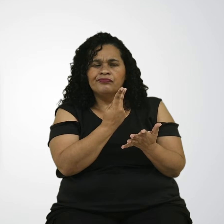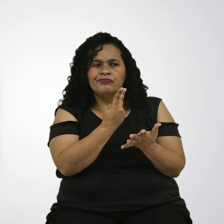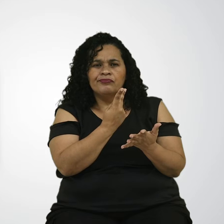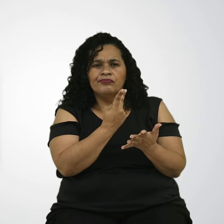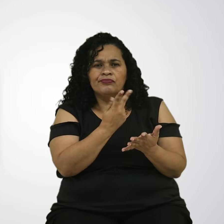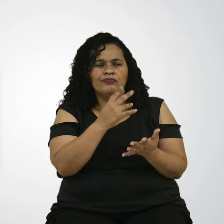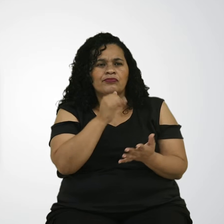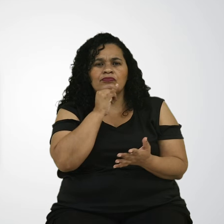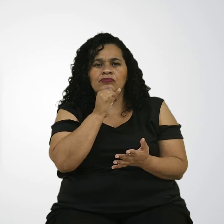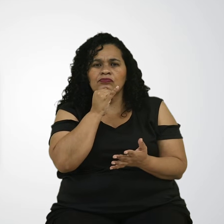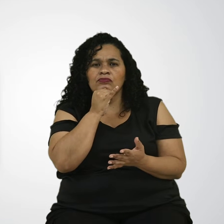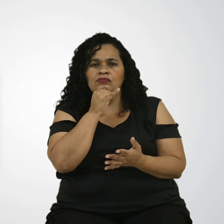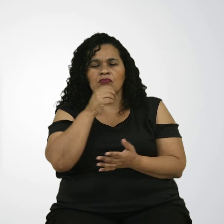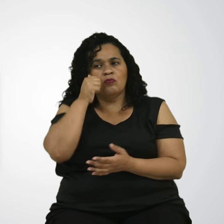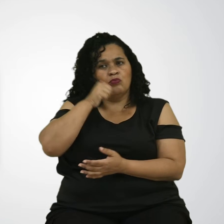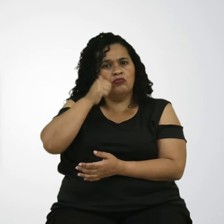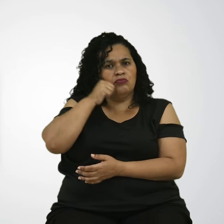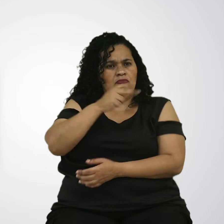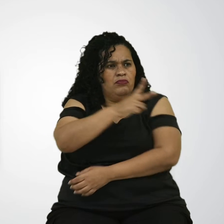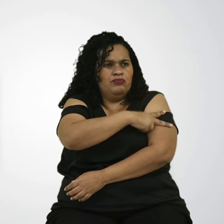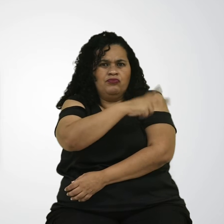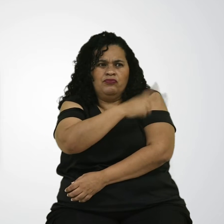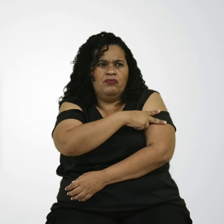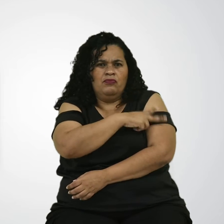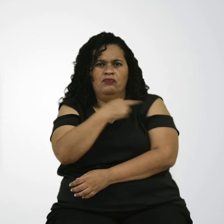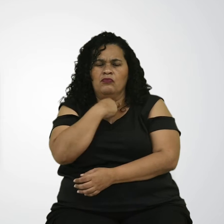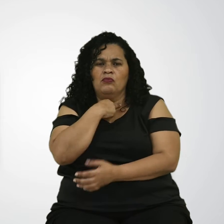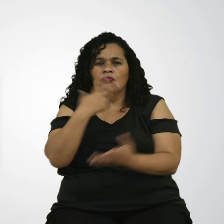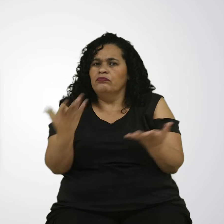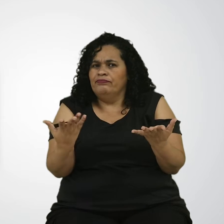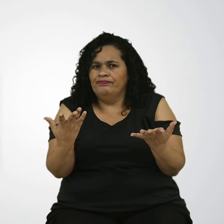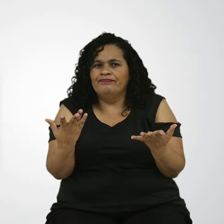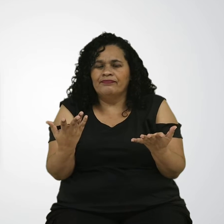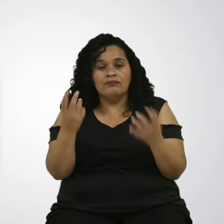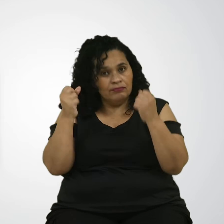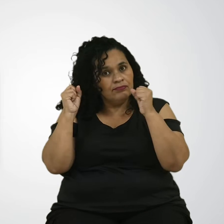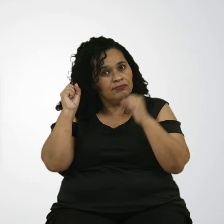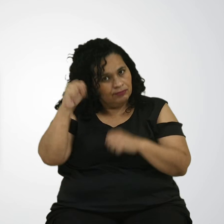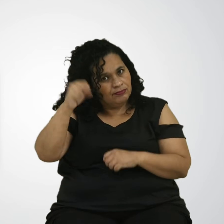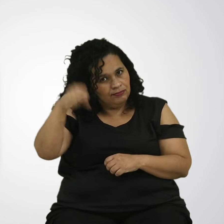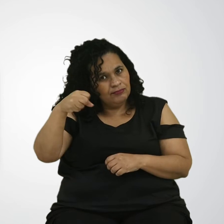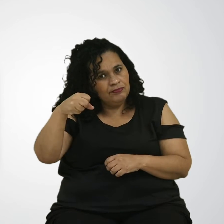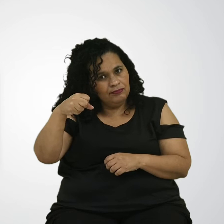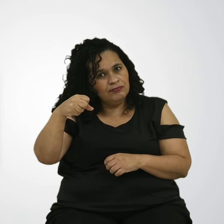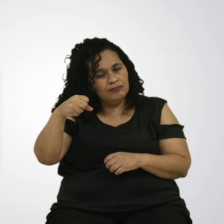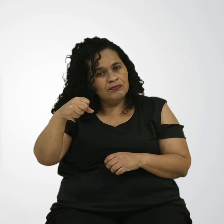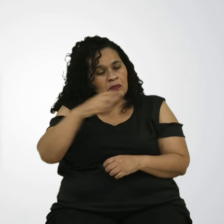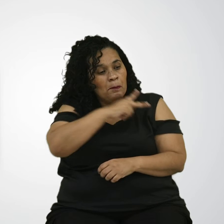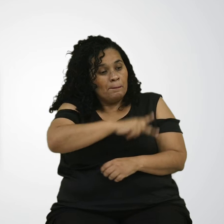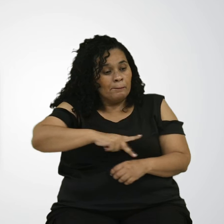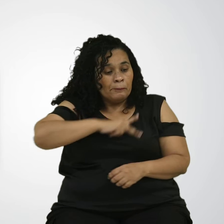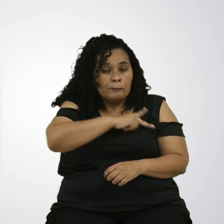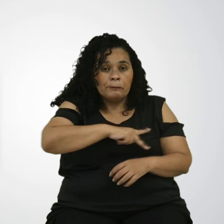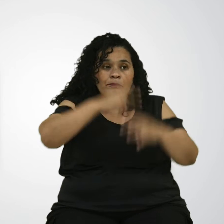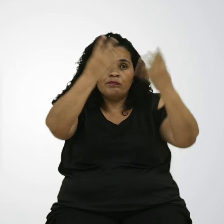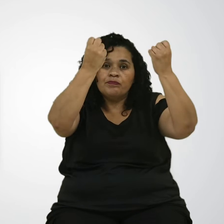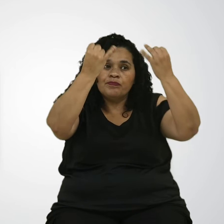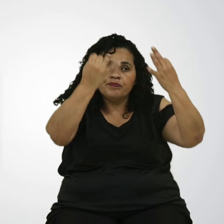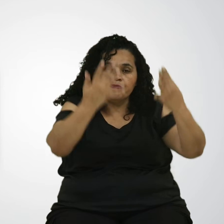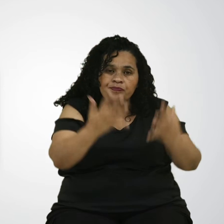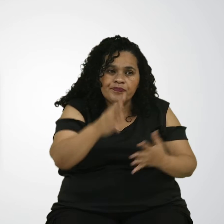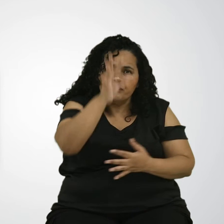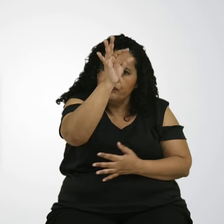ser chefe de departamento, não pode ser CEO de uma empresa. Não é nada disso que Paulo está falando. Mulher pode ser